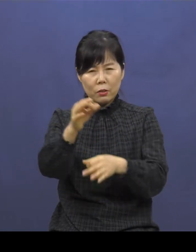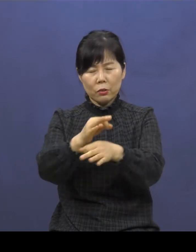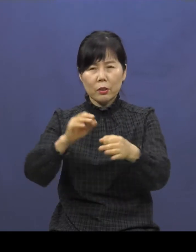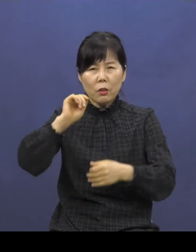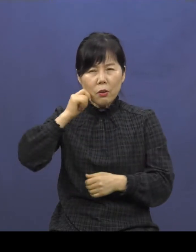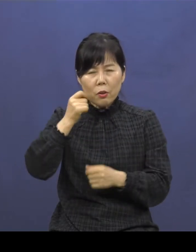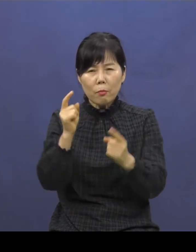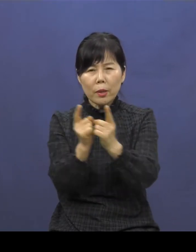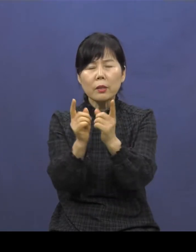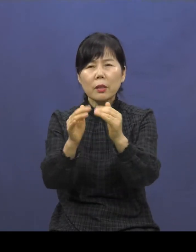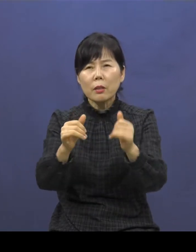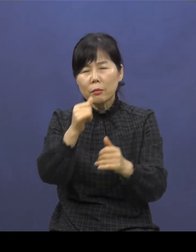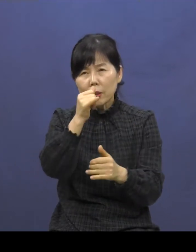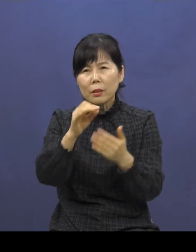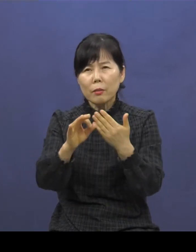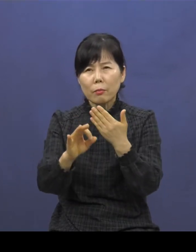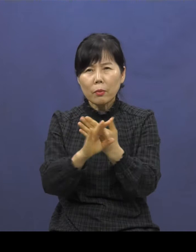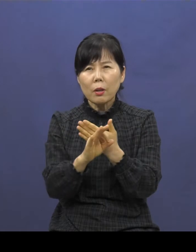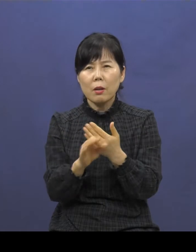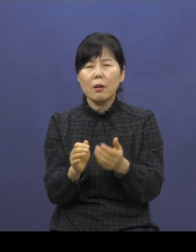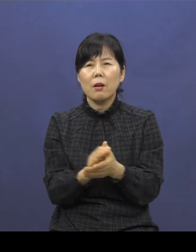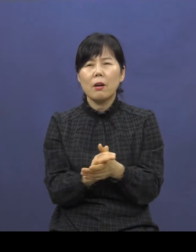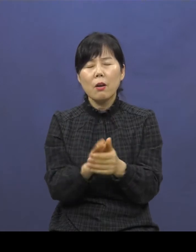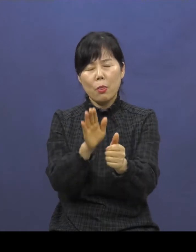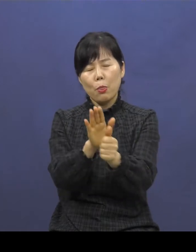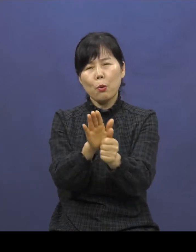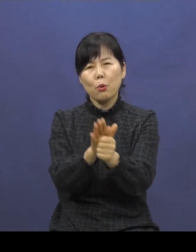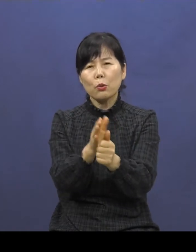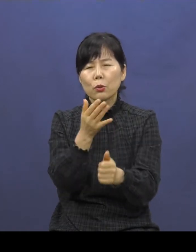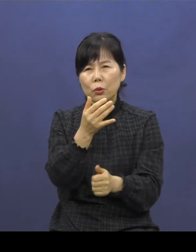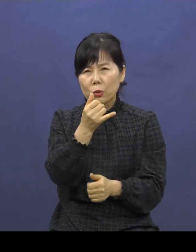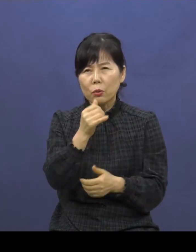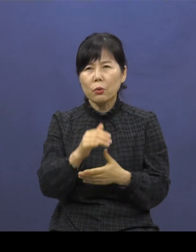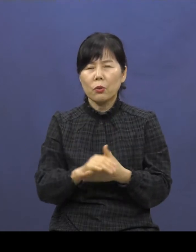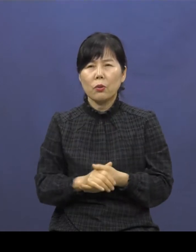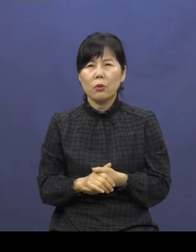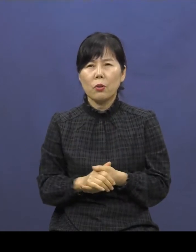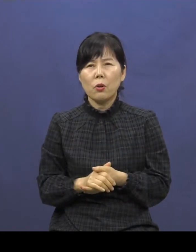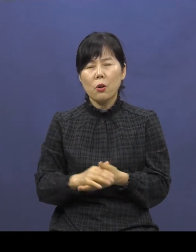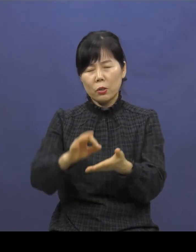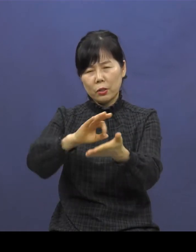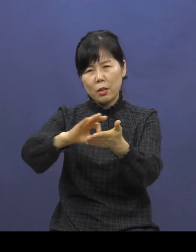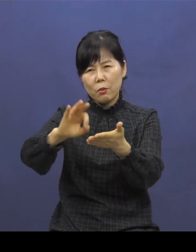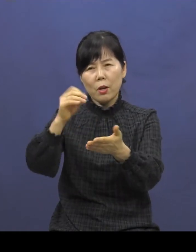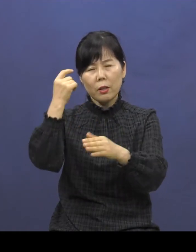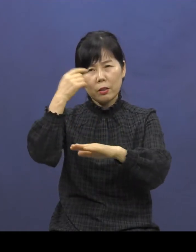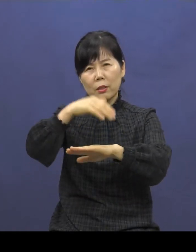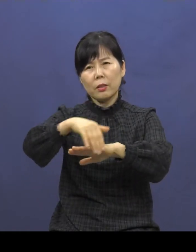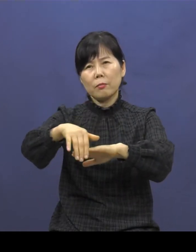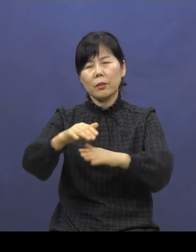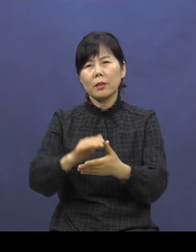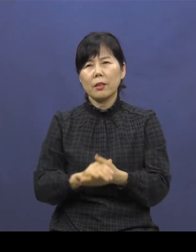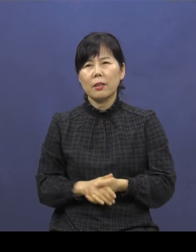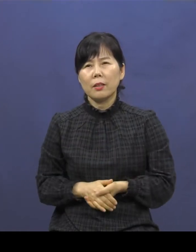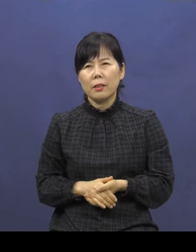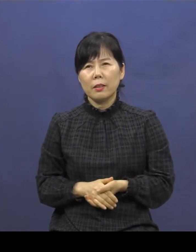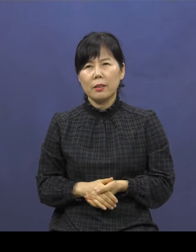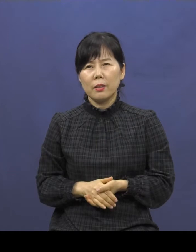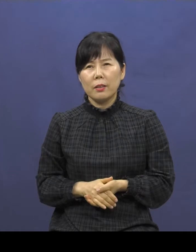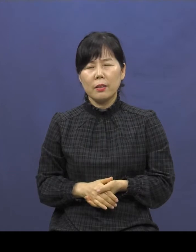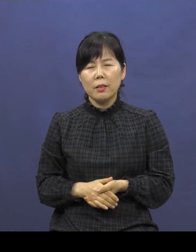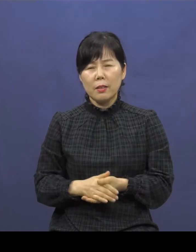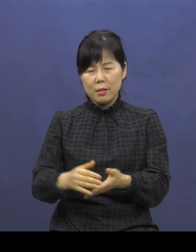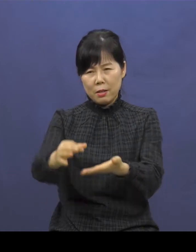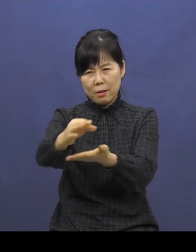경제적인 어려움을 겪고 있는 분들이 있으면 그런 분들을 저희가 잘 도울 수 있도록 이 귀한 것을 사용하도록 하겠습니다. 여러분 그렇게